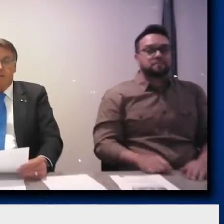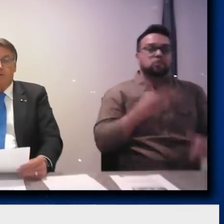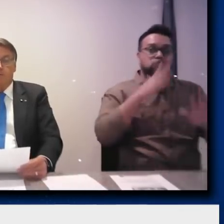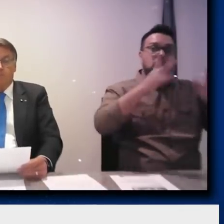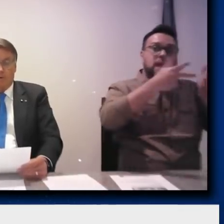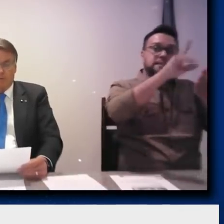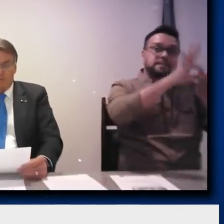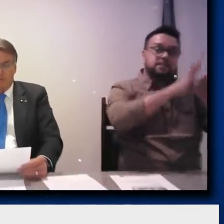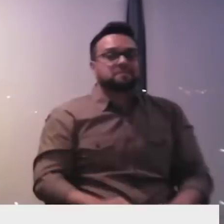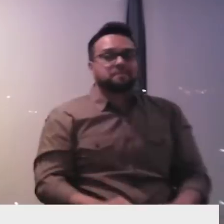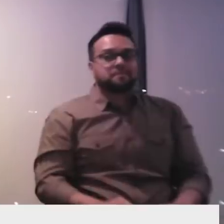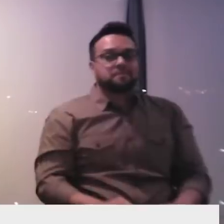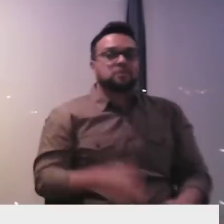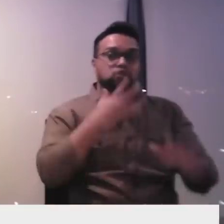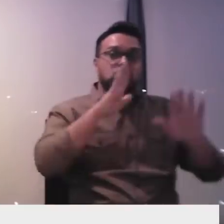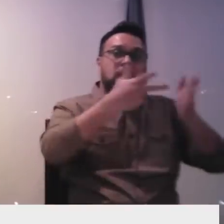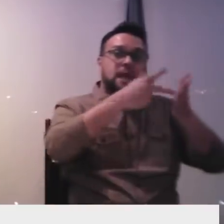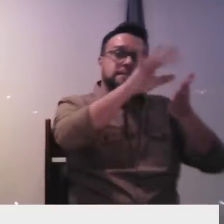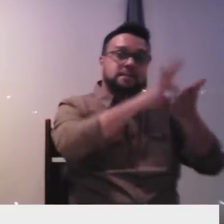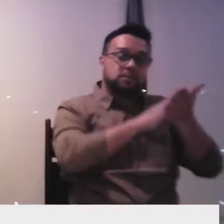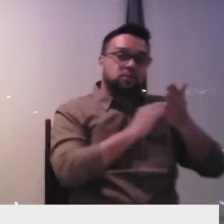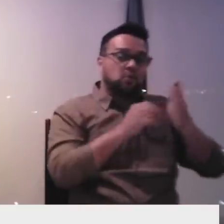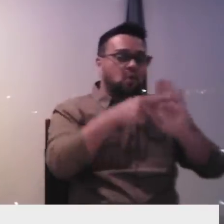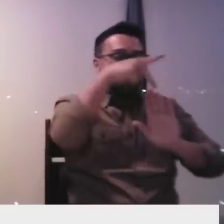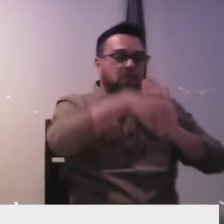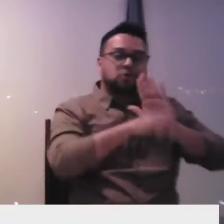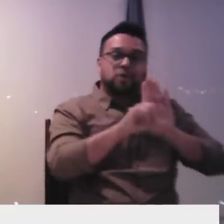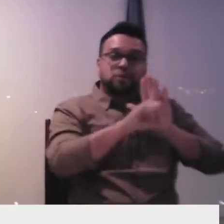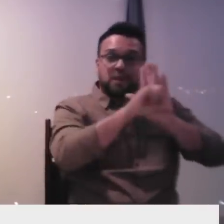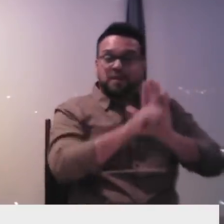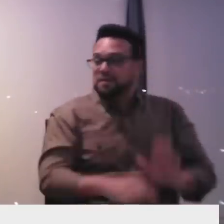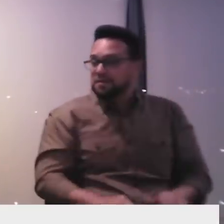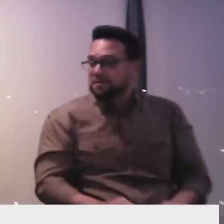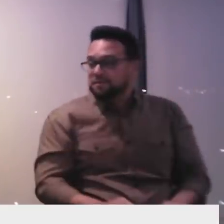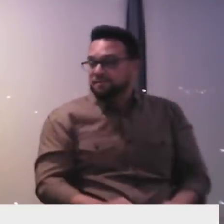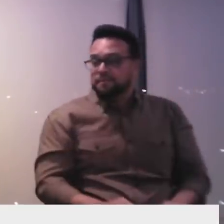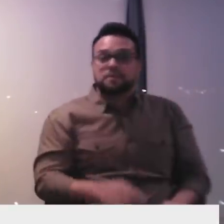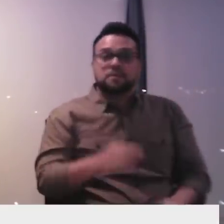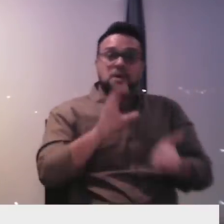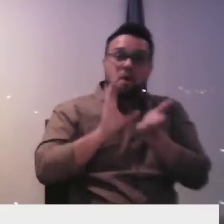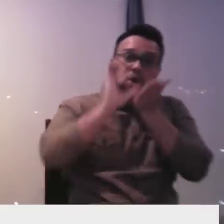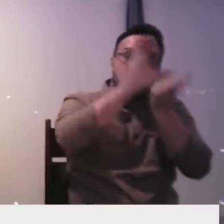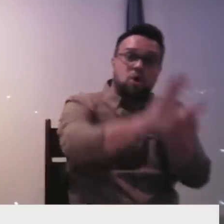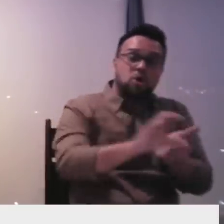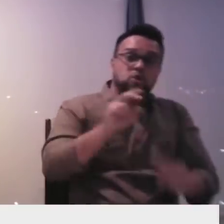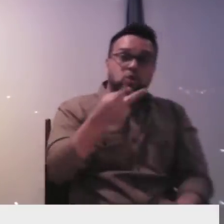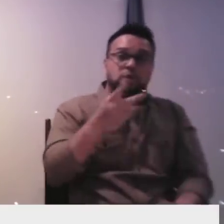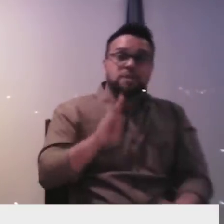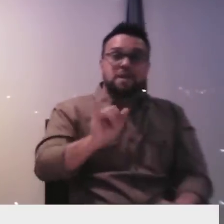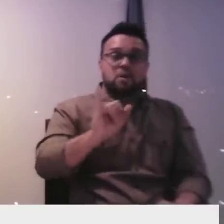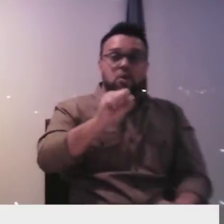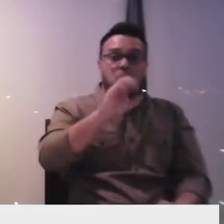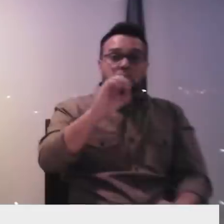Gomes de Freitas. Agora, 7h27. Que destina 2 bilhões e 800